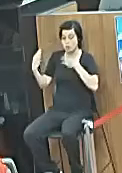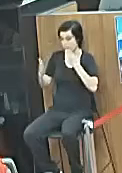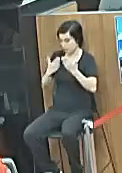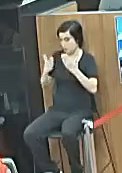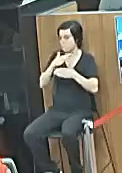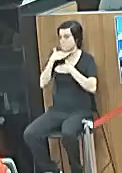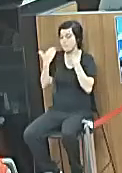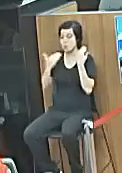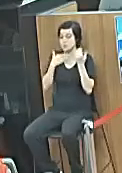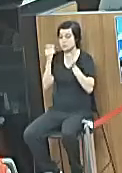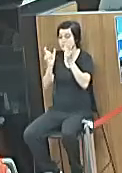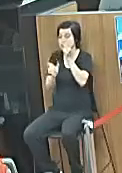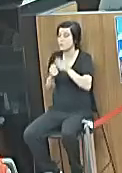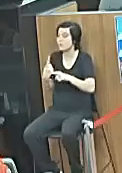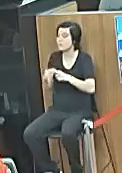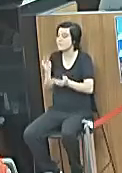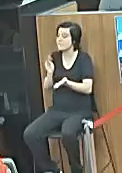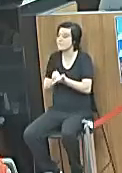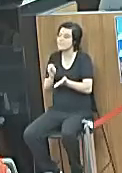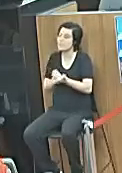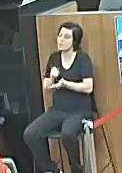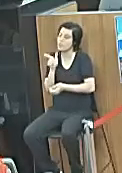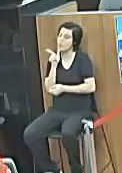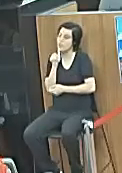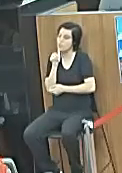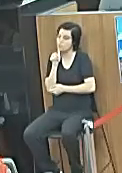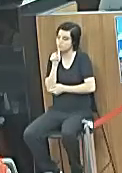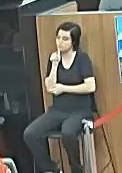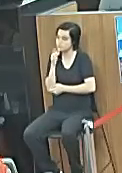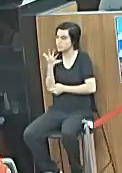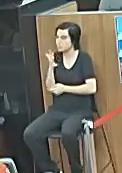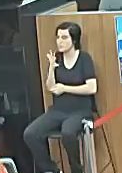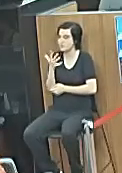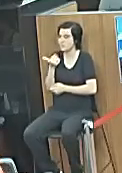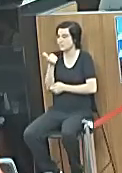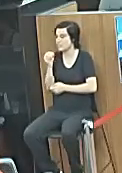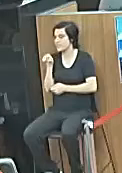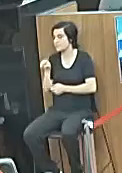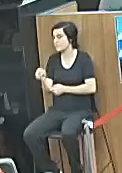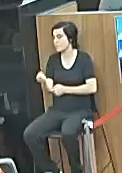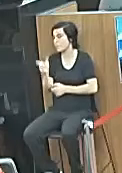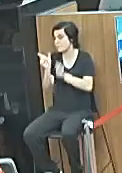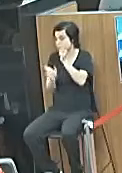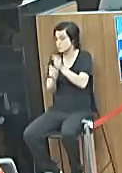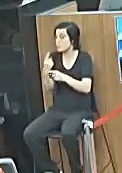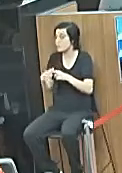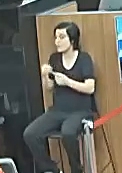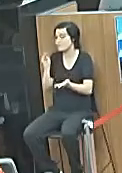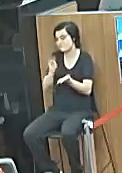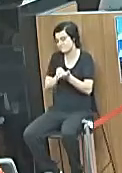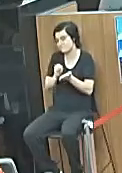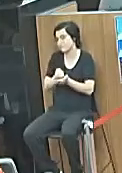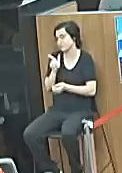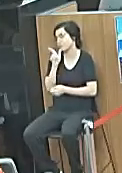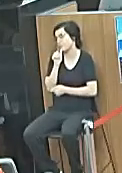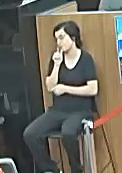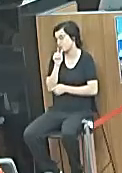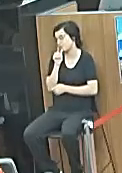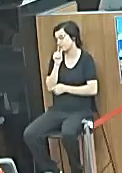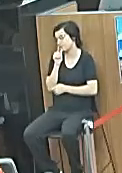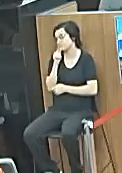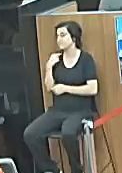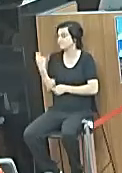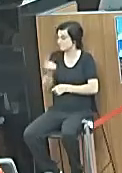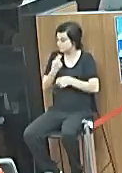então é proteger a água né a água de suma importância para a gente